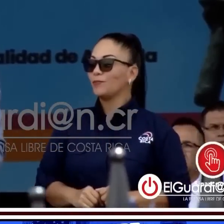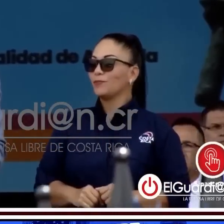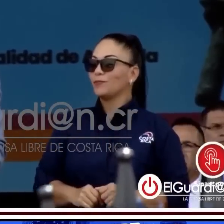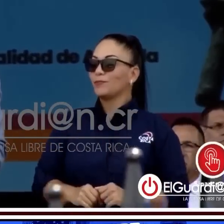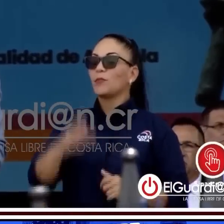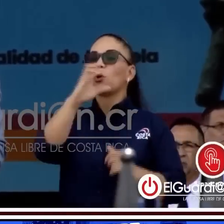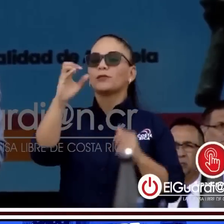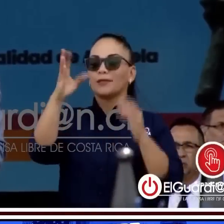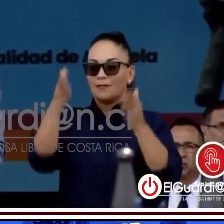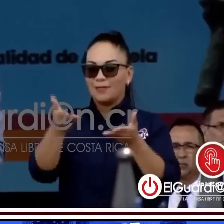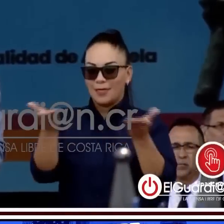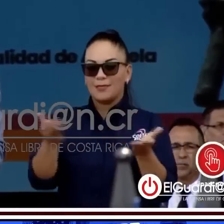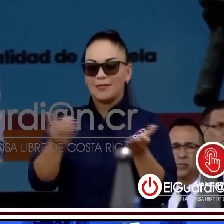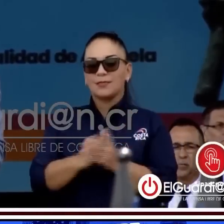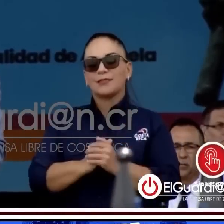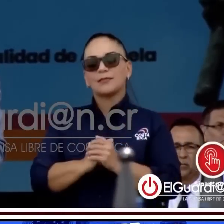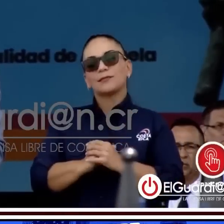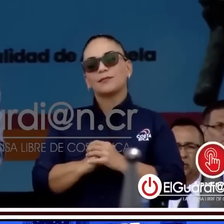Compatriotas,